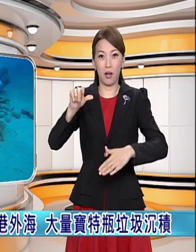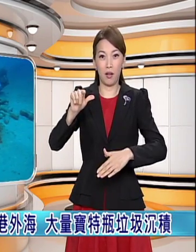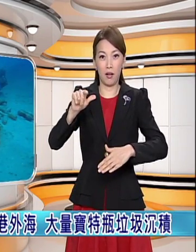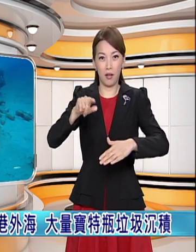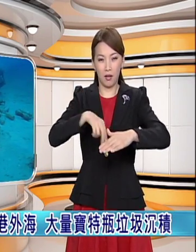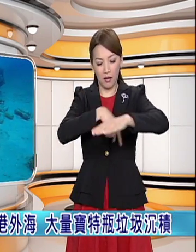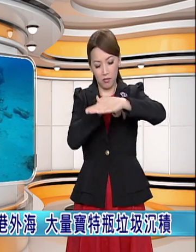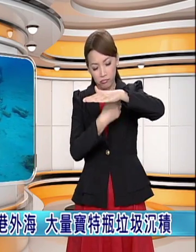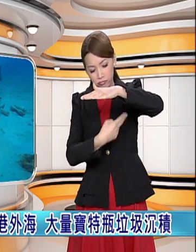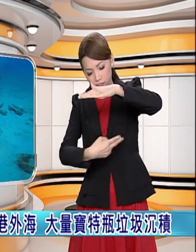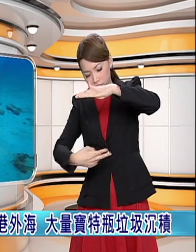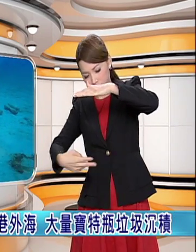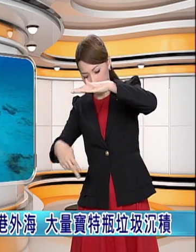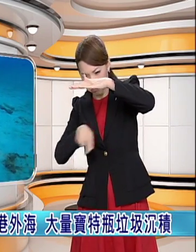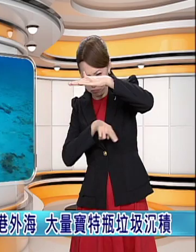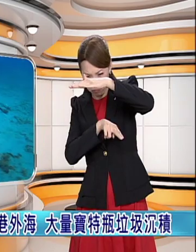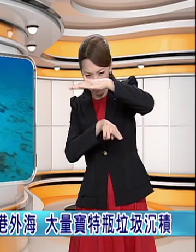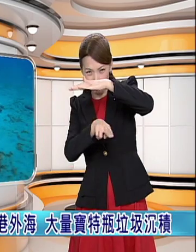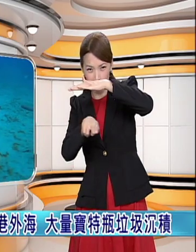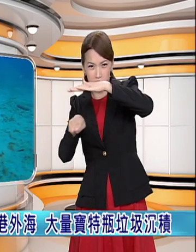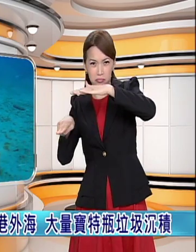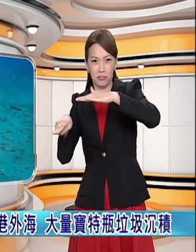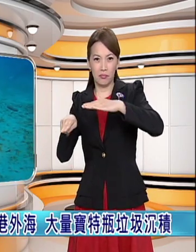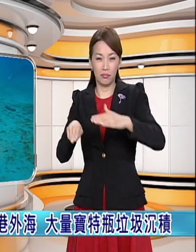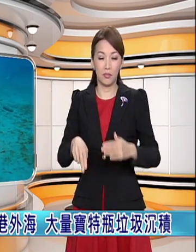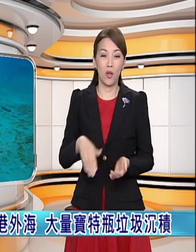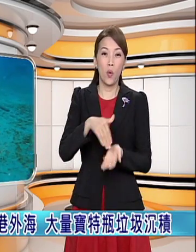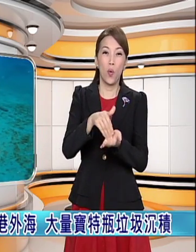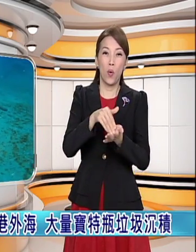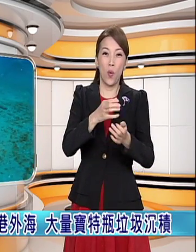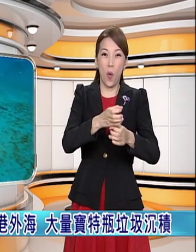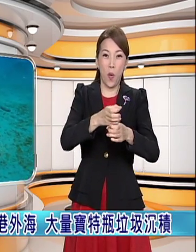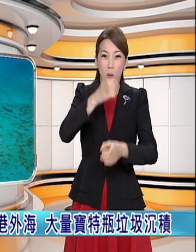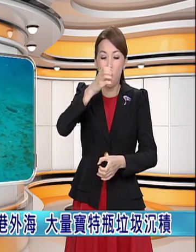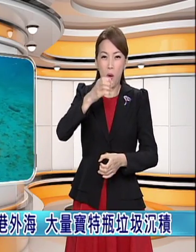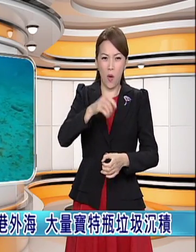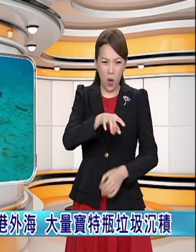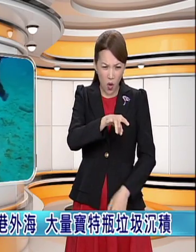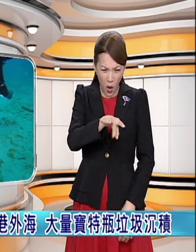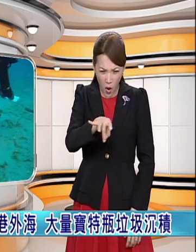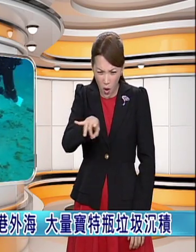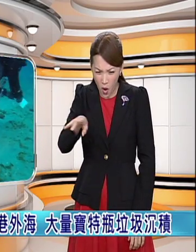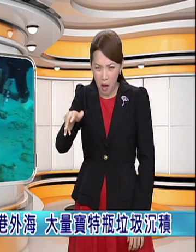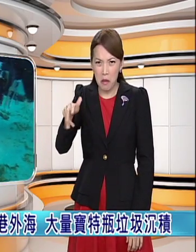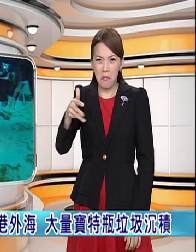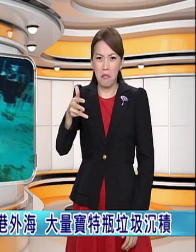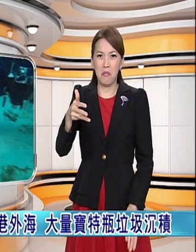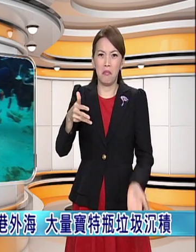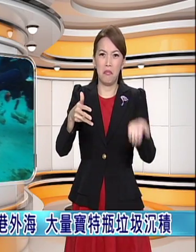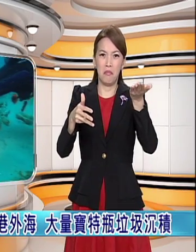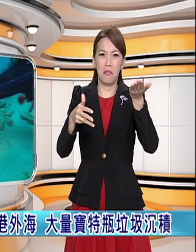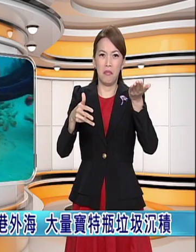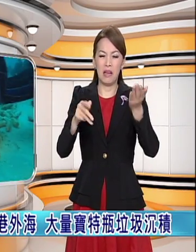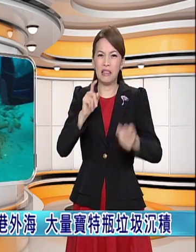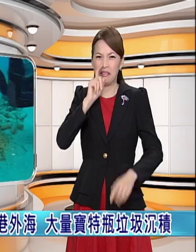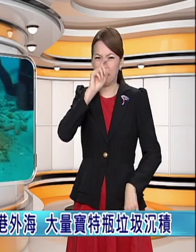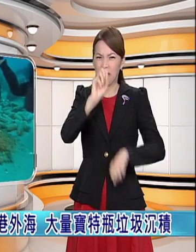过800只沉入海底的宝特瓶和垃圾，严重的威胁到了海洋的生